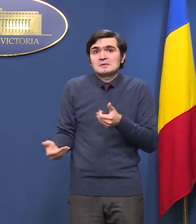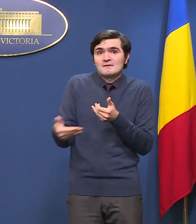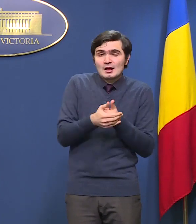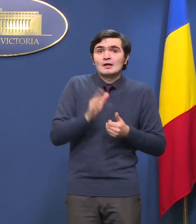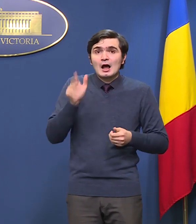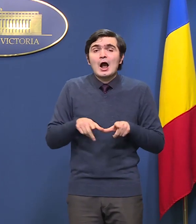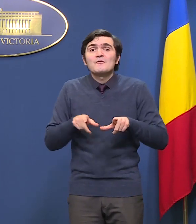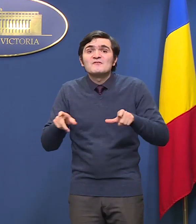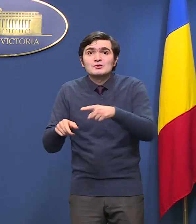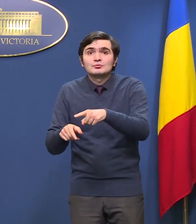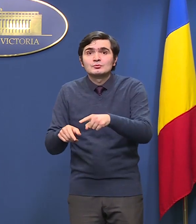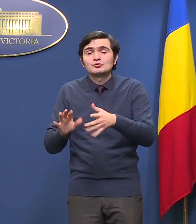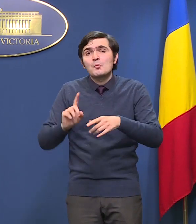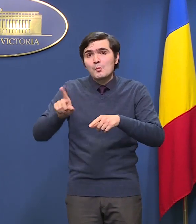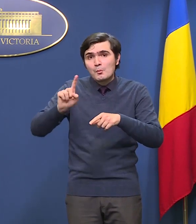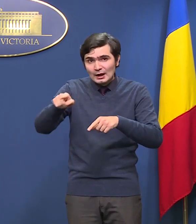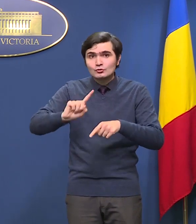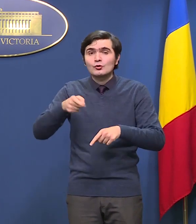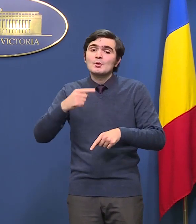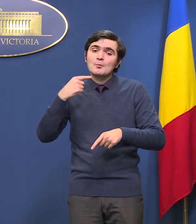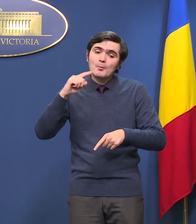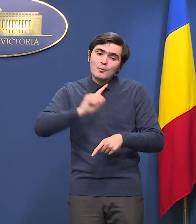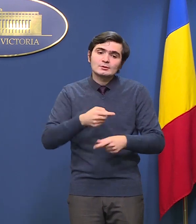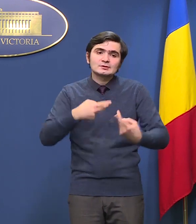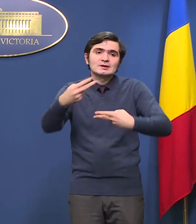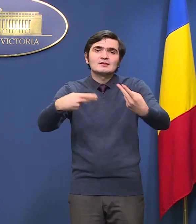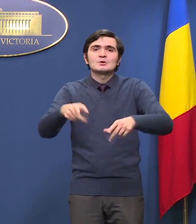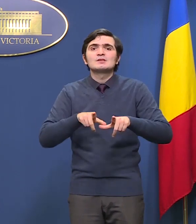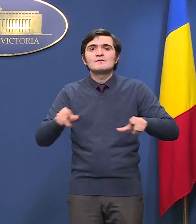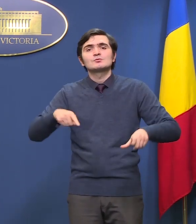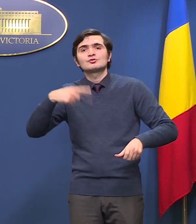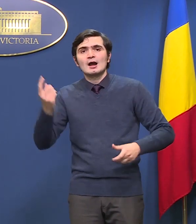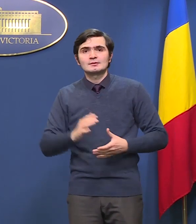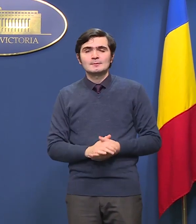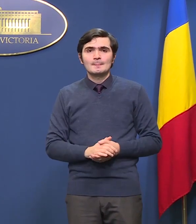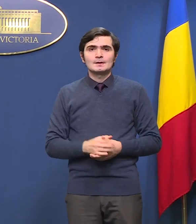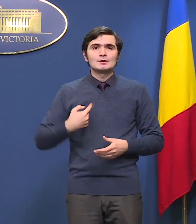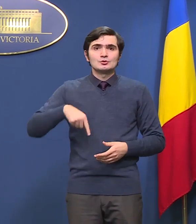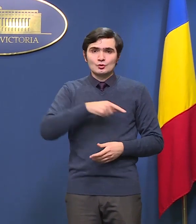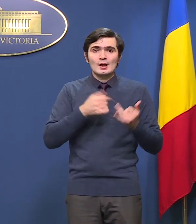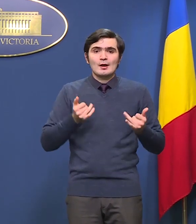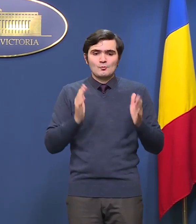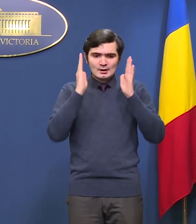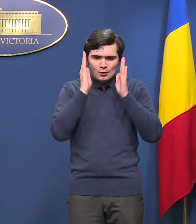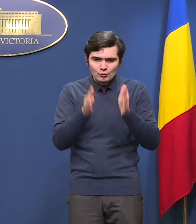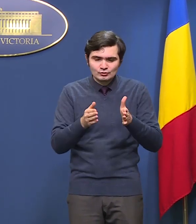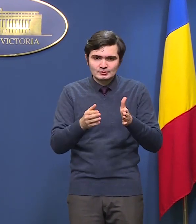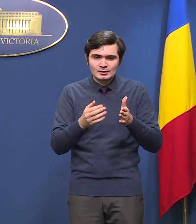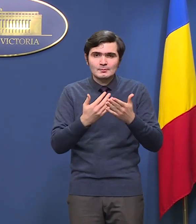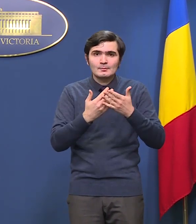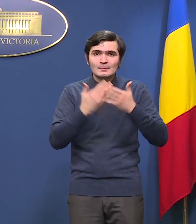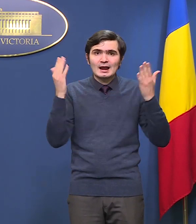virusului și la rândul lor ei pot să transmită virusul către alți cetățeni. Concentrarea pe care o avem este foarte clară. De